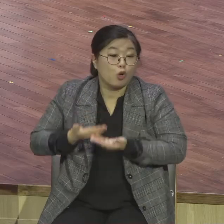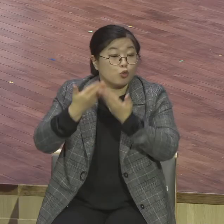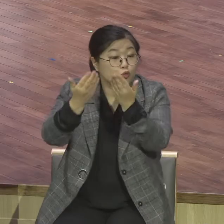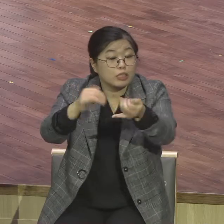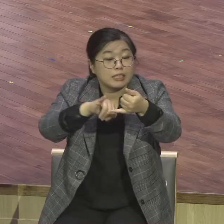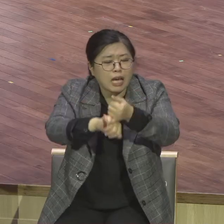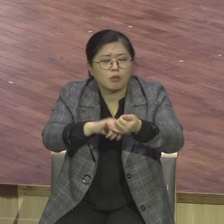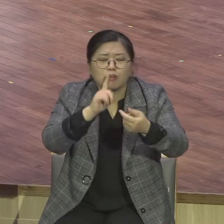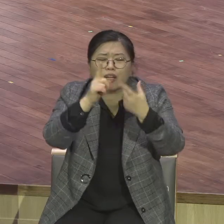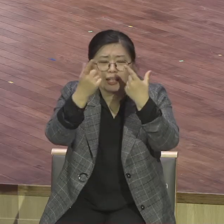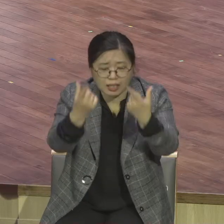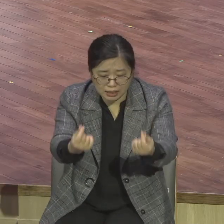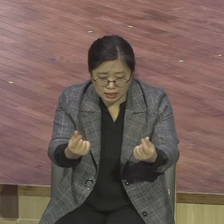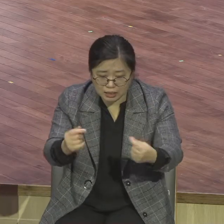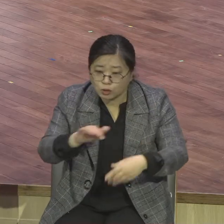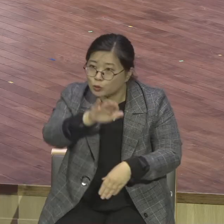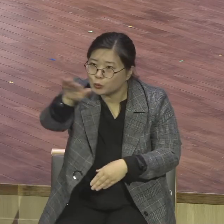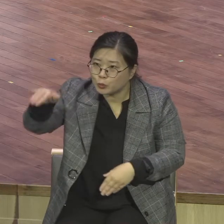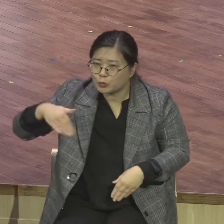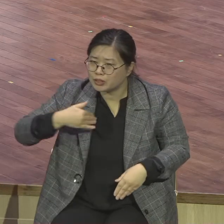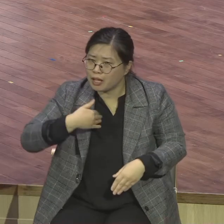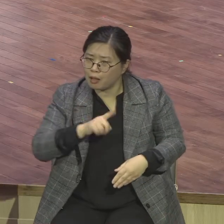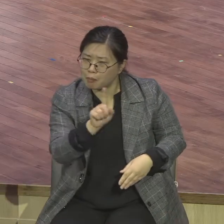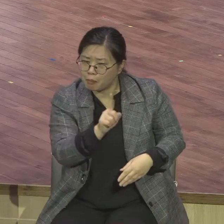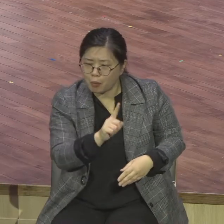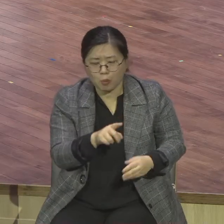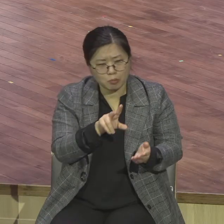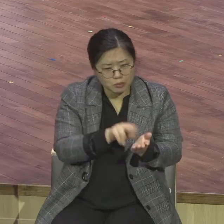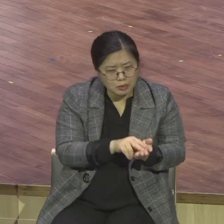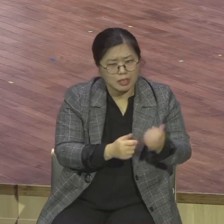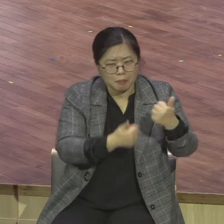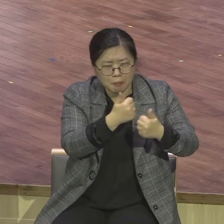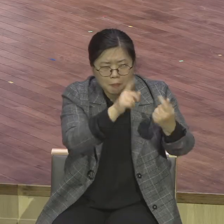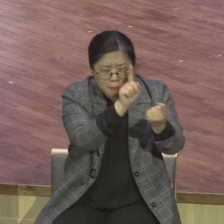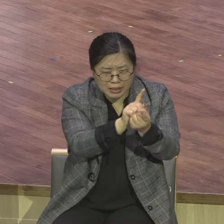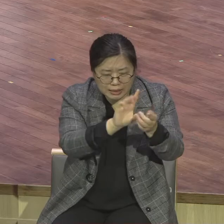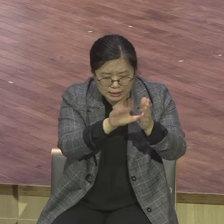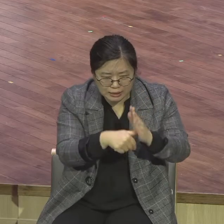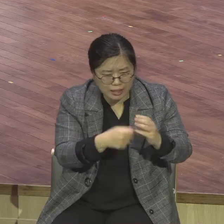말씀인데, 하나님 말씀은 변함이 없습니다. 지금이라도 잡으시기 바랍니다.